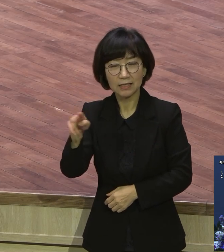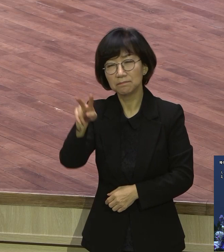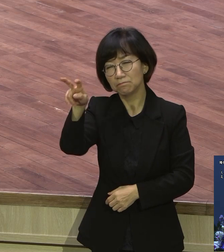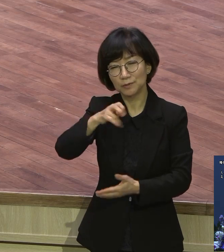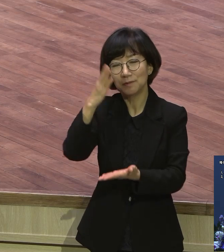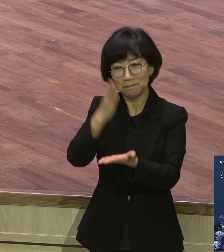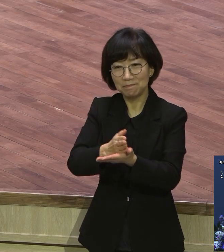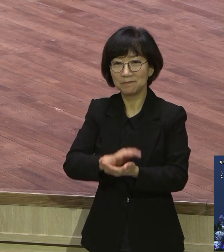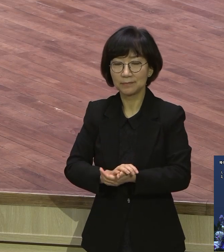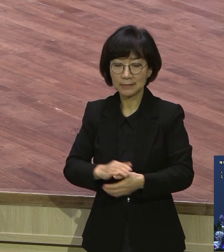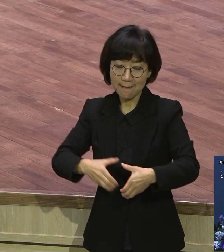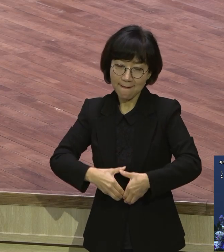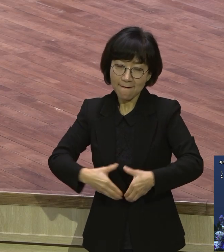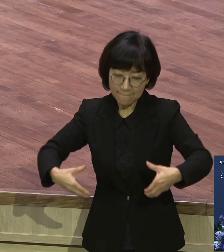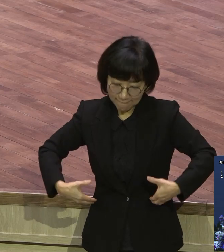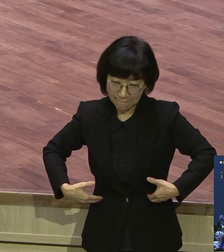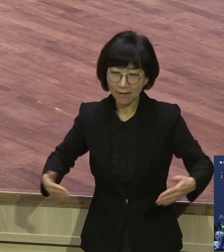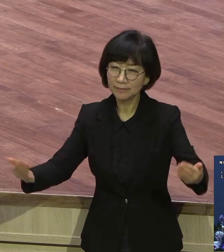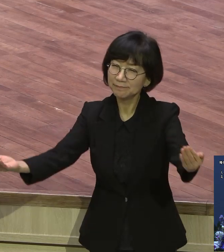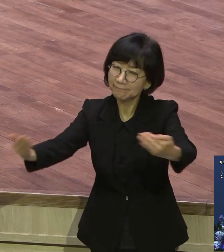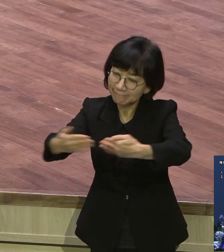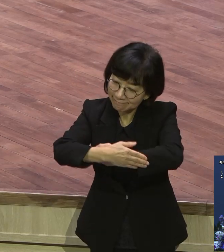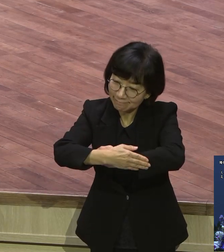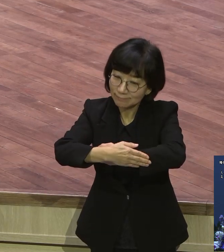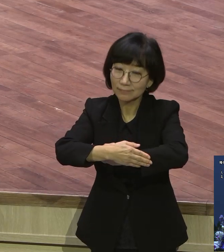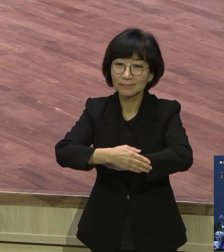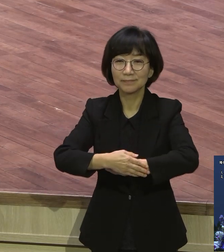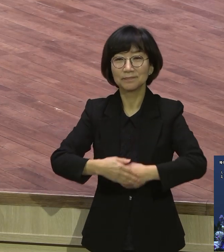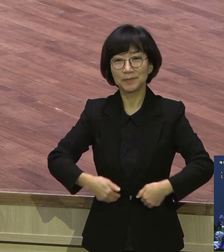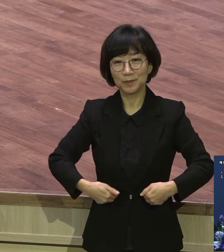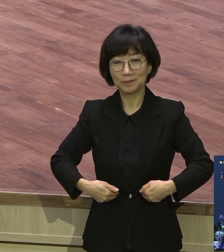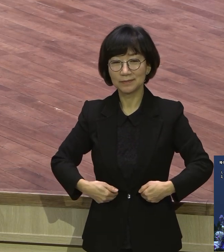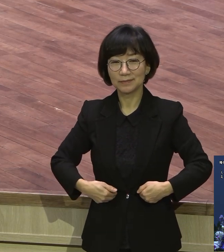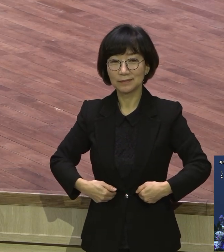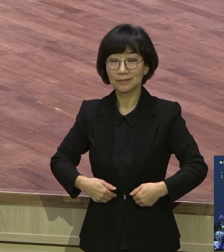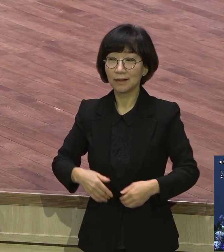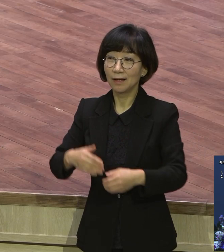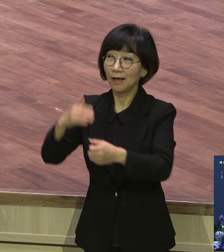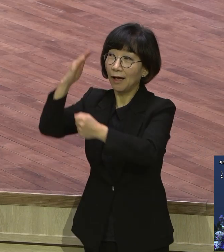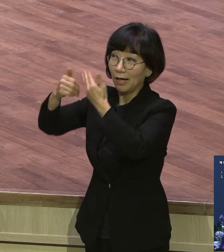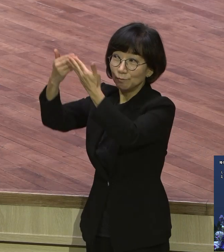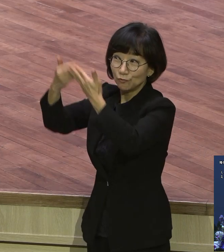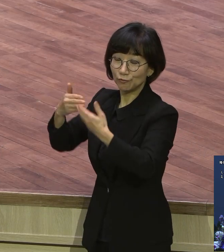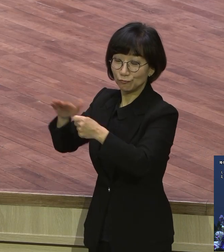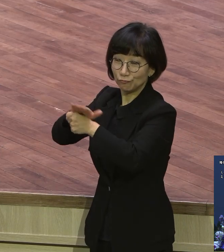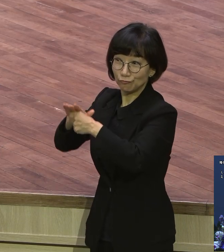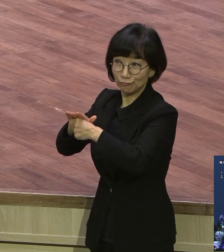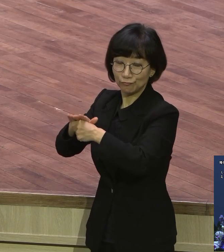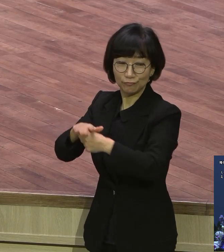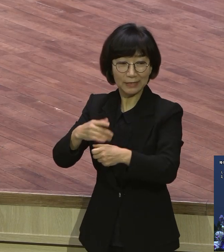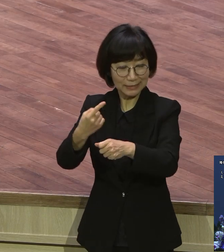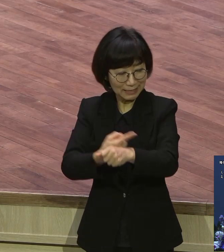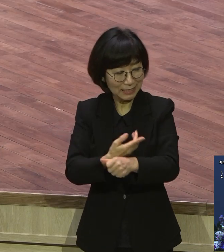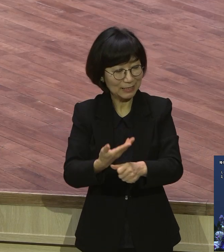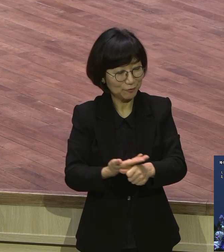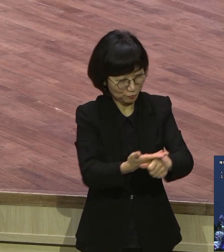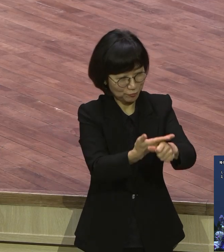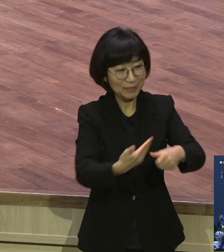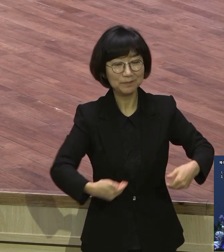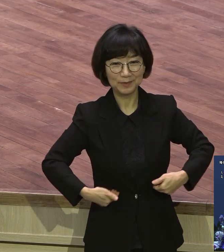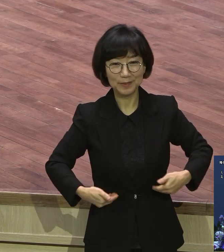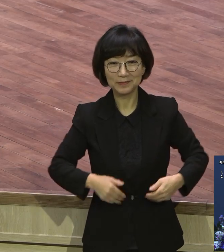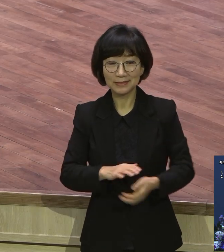수용할 수 있어야 돼 극류를 베풀 수 있어야 돼 내가 극류를 받았으니까 제가 금절도 말씀드렸죠 알콜로